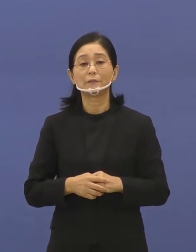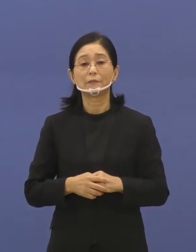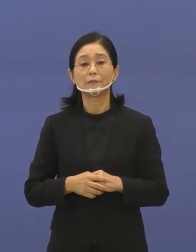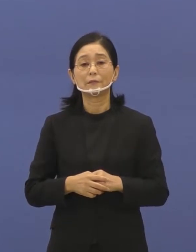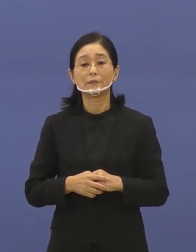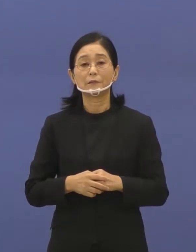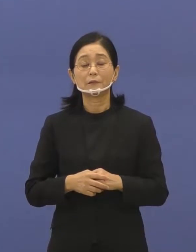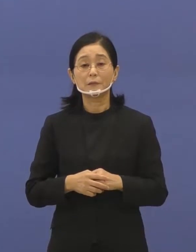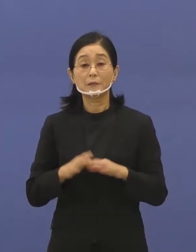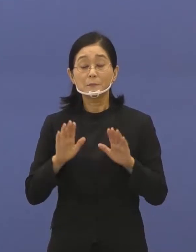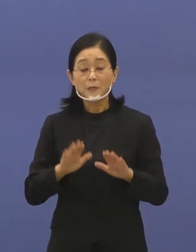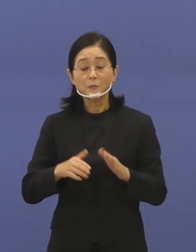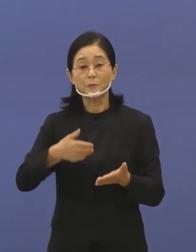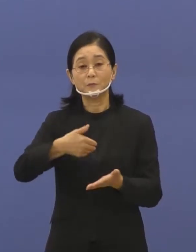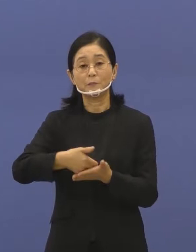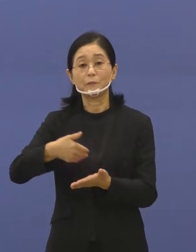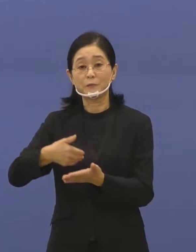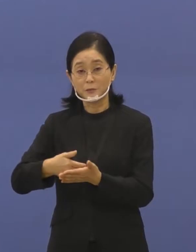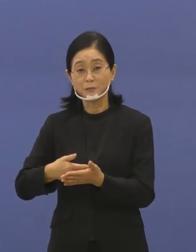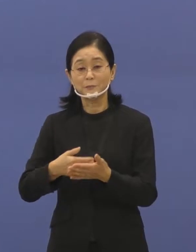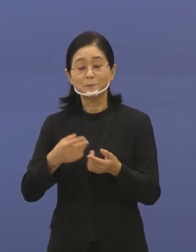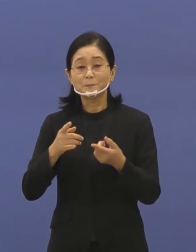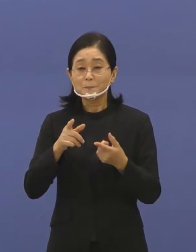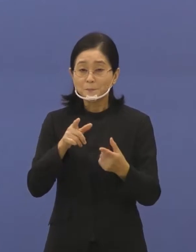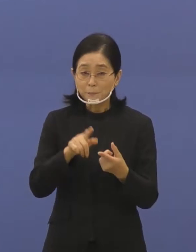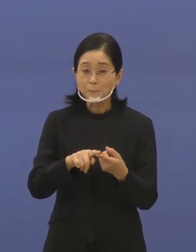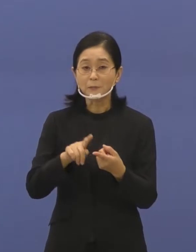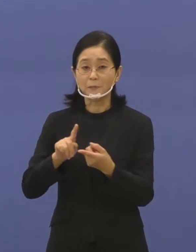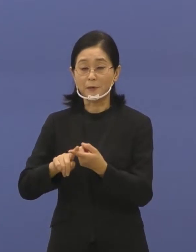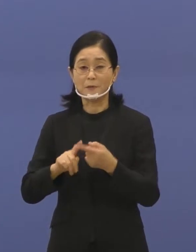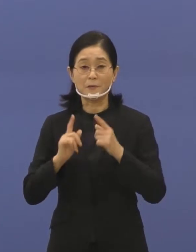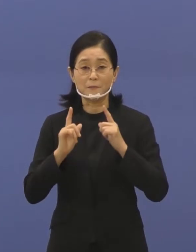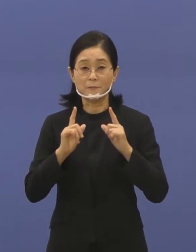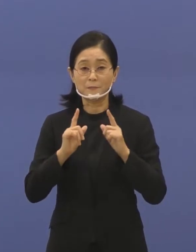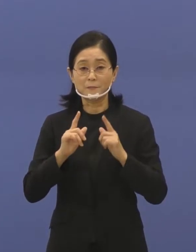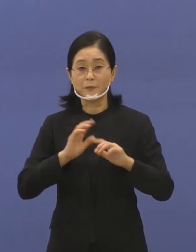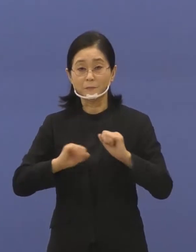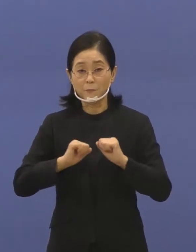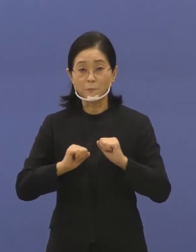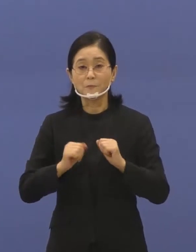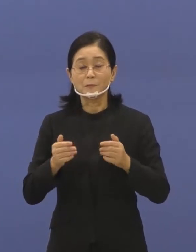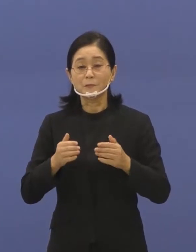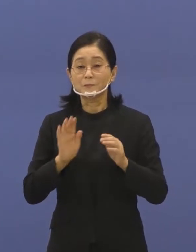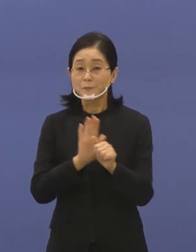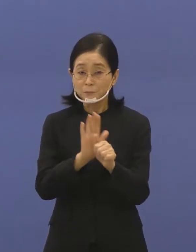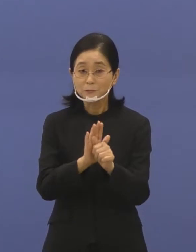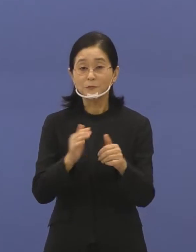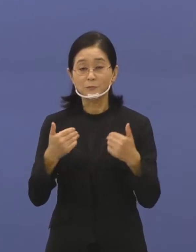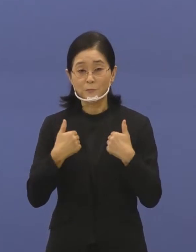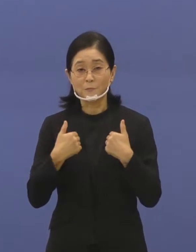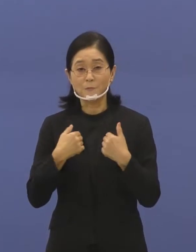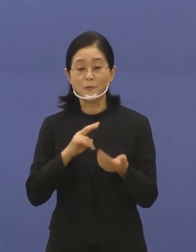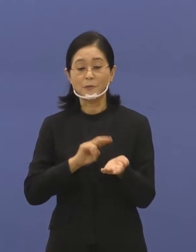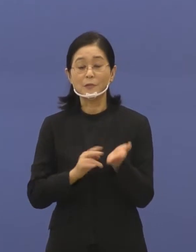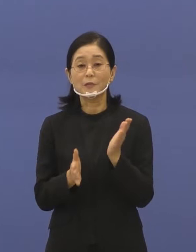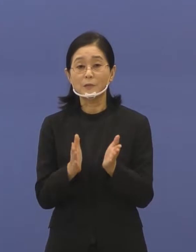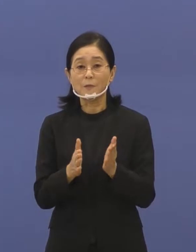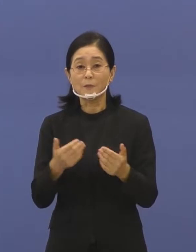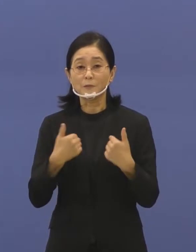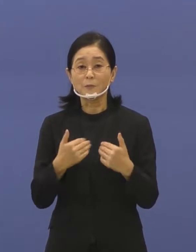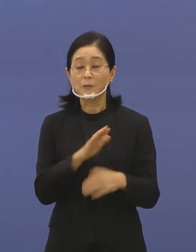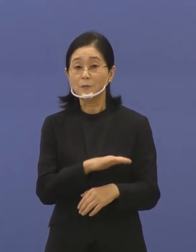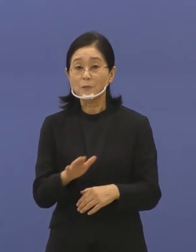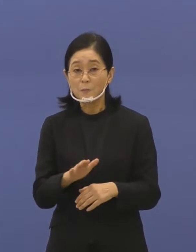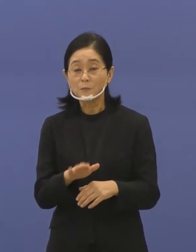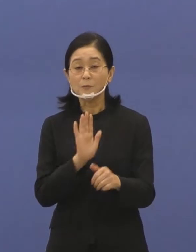ニーズに的確に応えて、より良い医療的ケア支援ができるよう